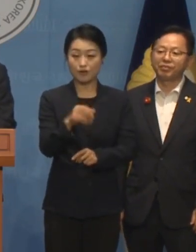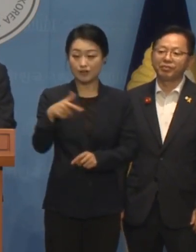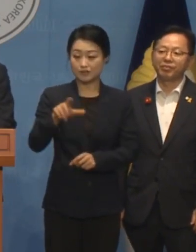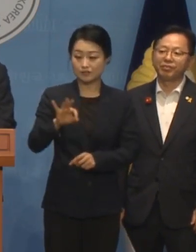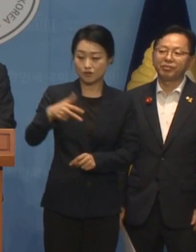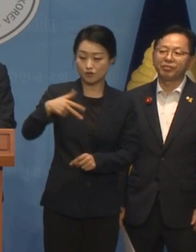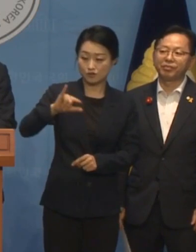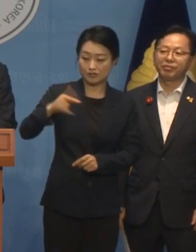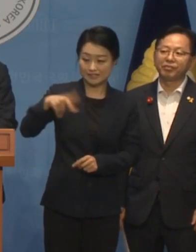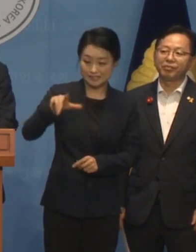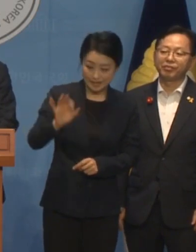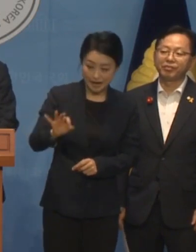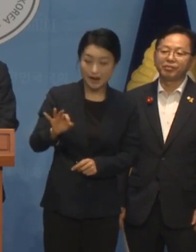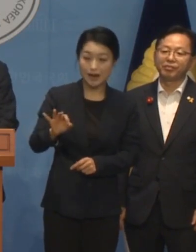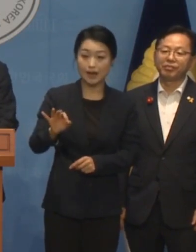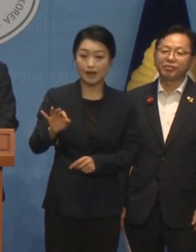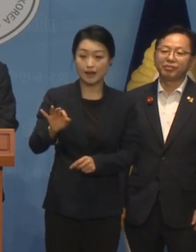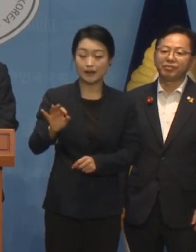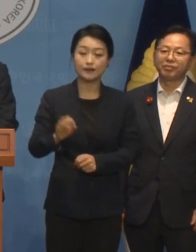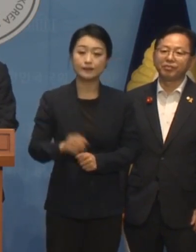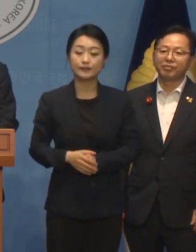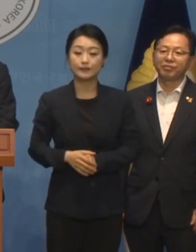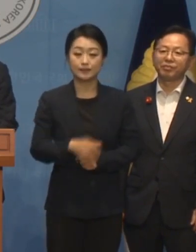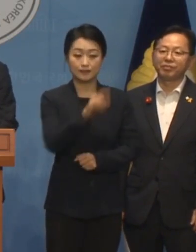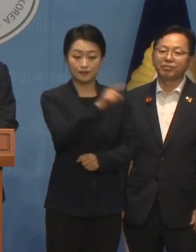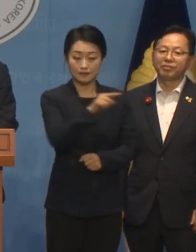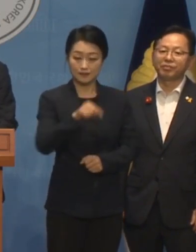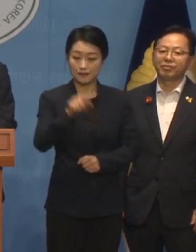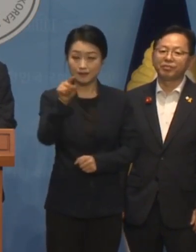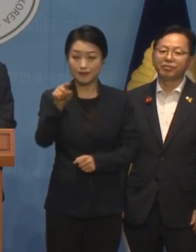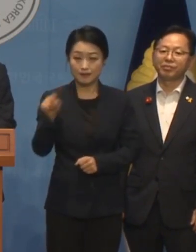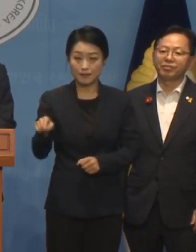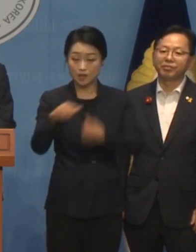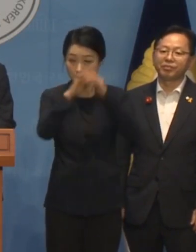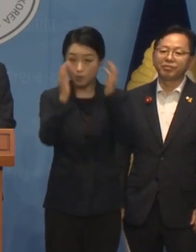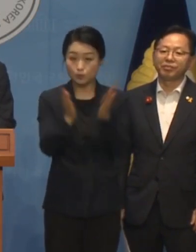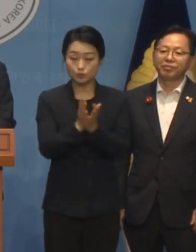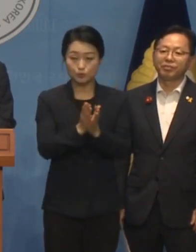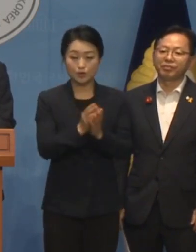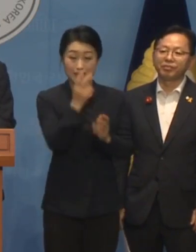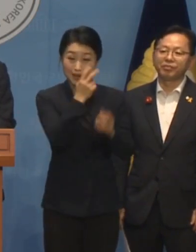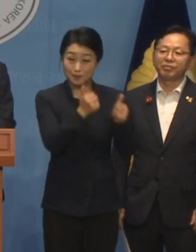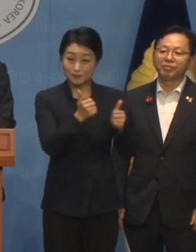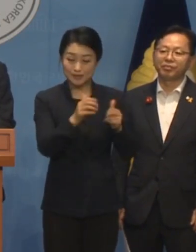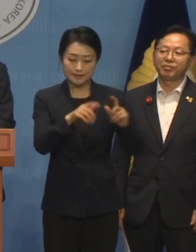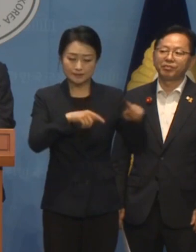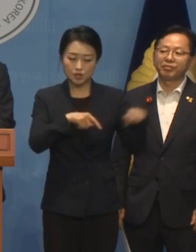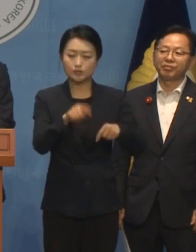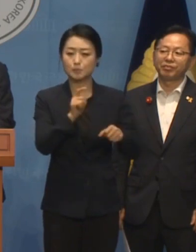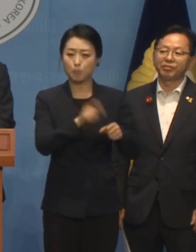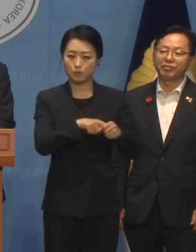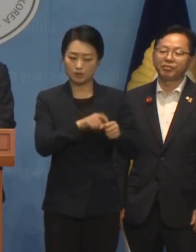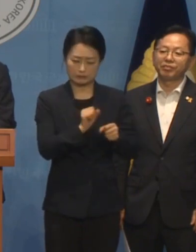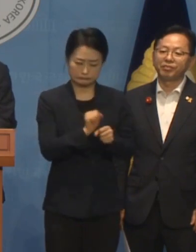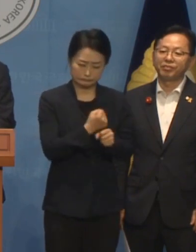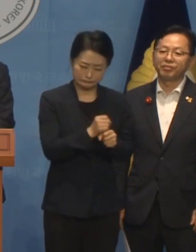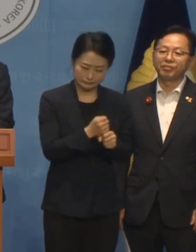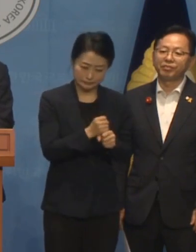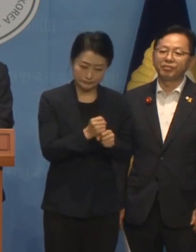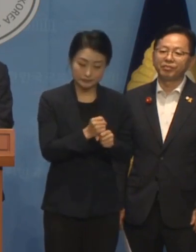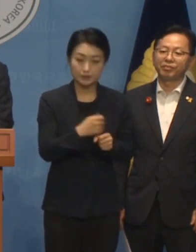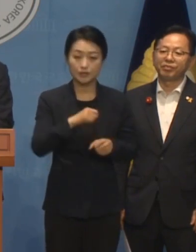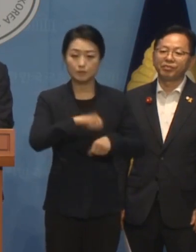전 정무실장 그 모든 사건에 있어서 정치검찰의 조작 수사를